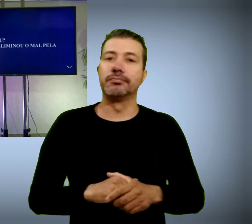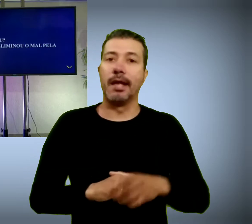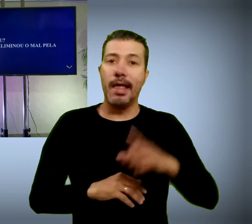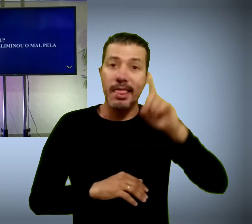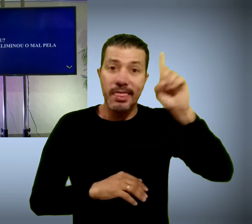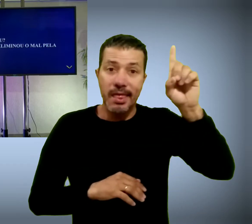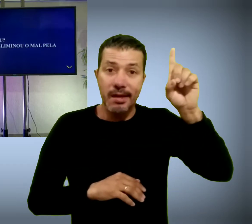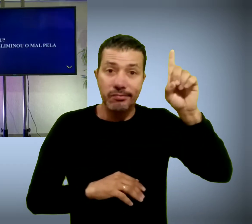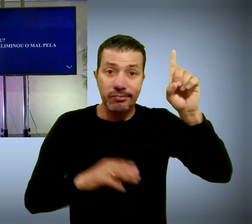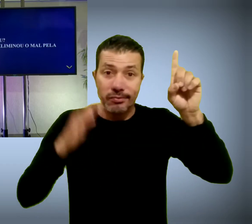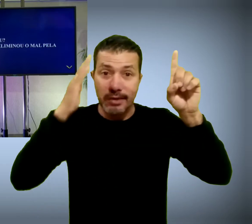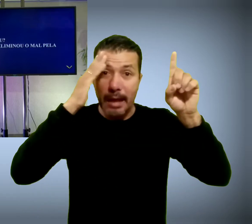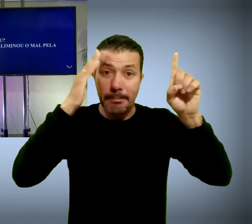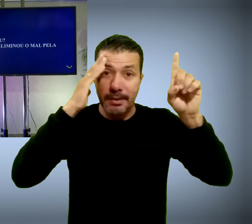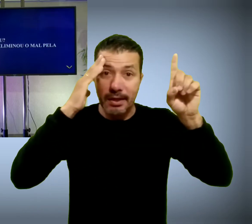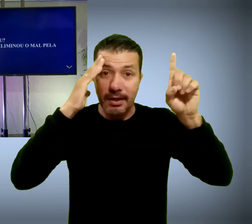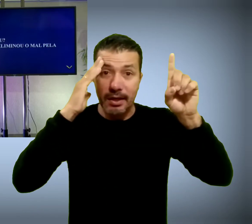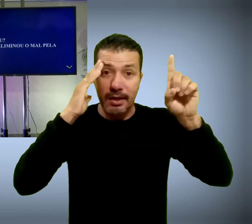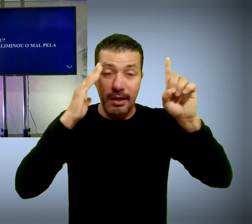Deus sabia que isso ia acontecer?